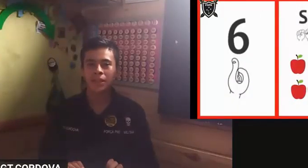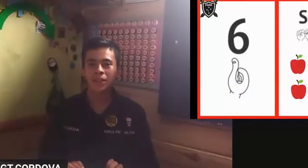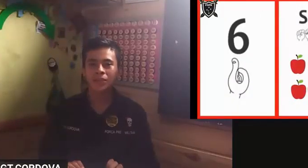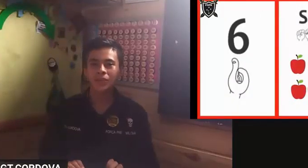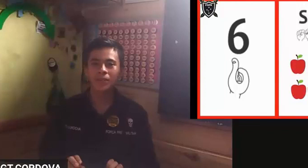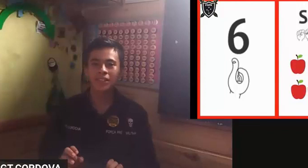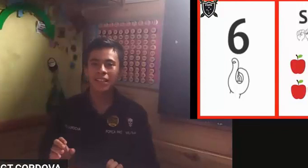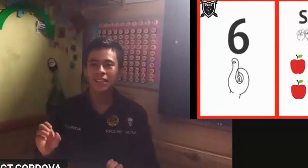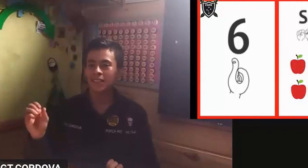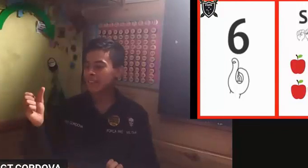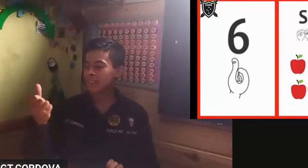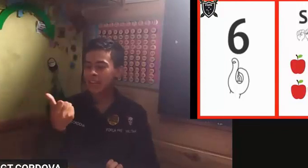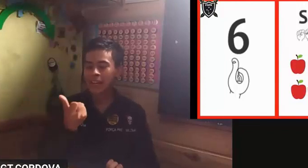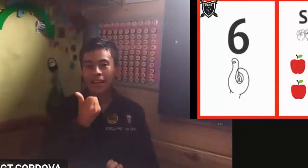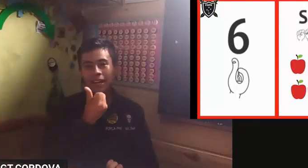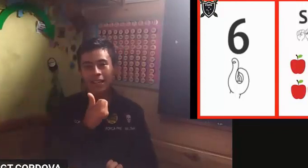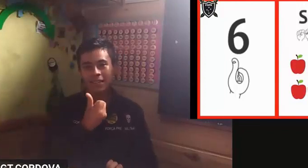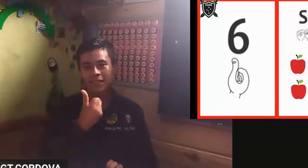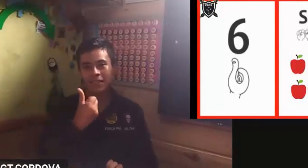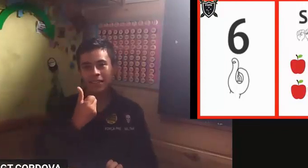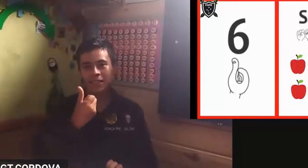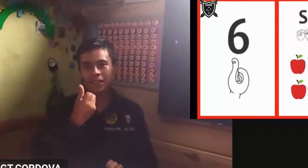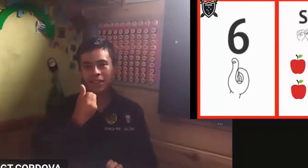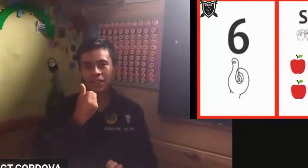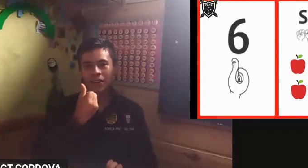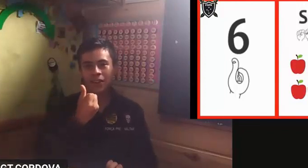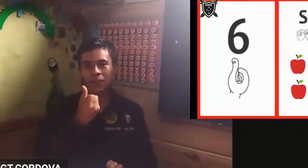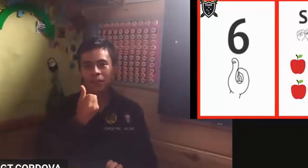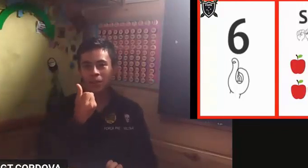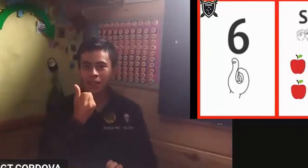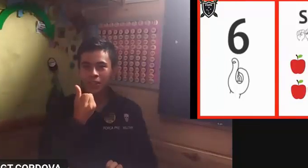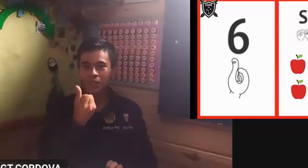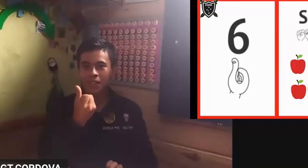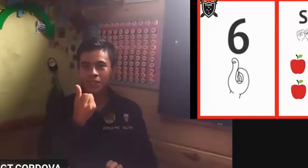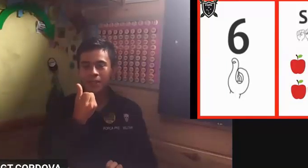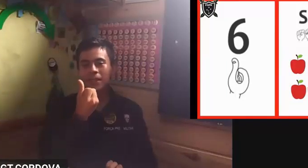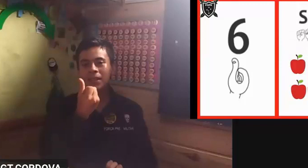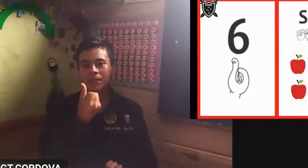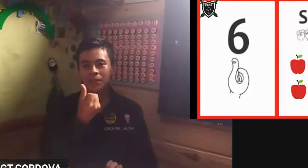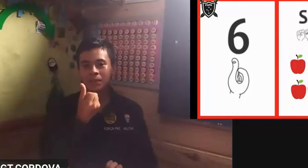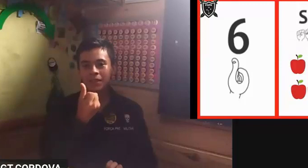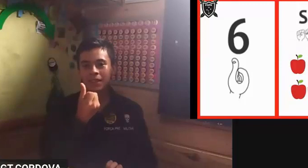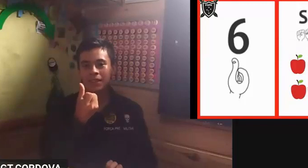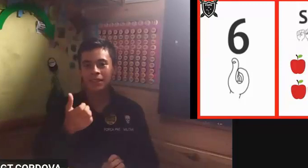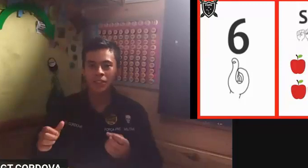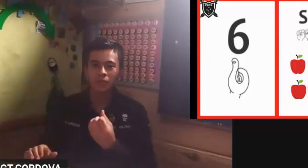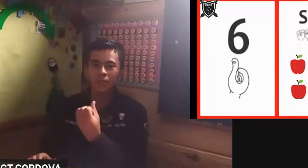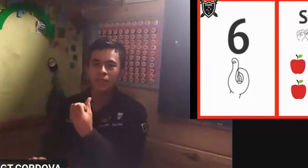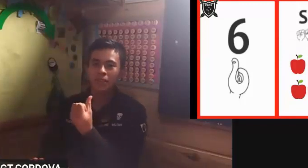Então, o número 6 é assim. Ó, é um pouquinho diferente também. O número 6 é assim. Acho que eu vou fazer com esse